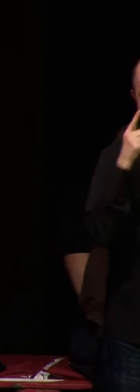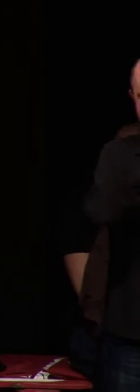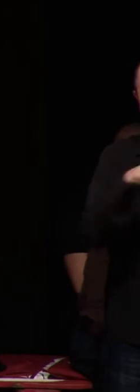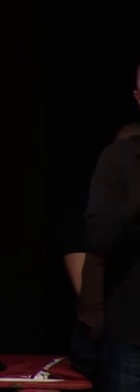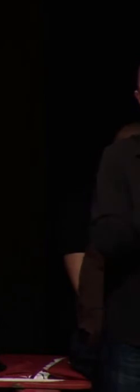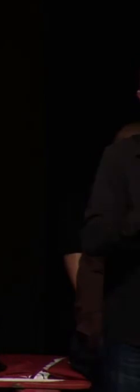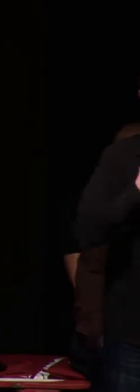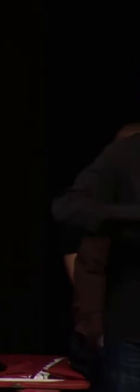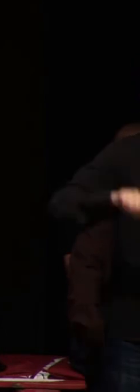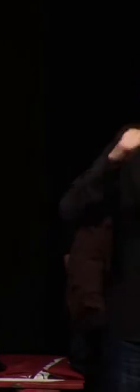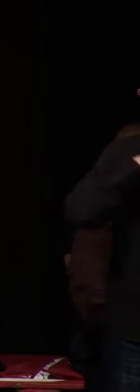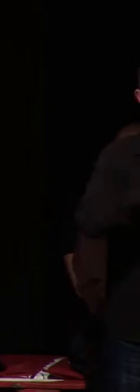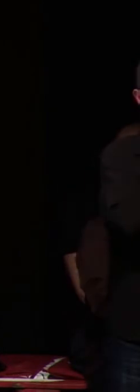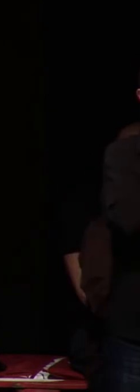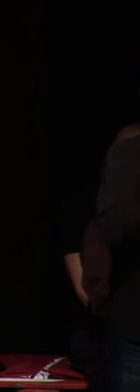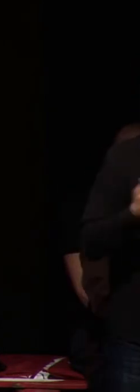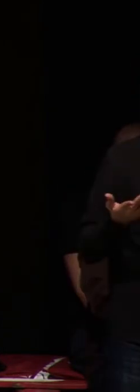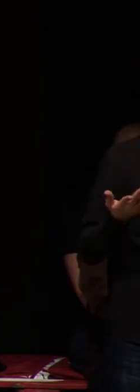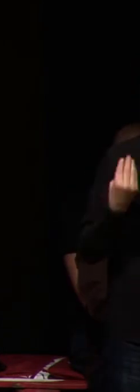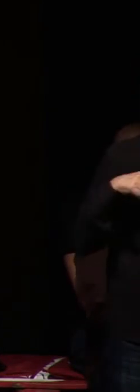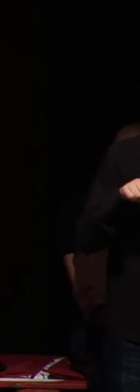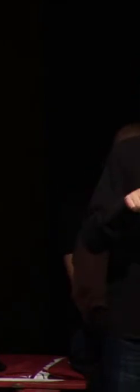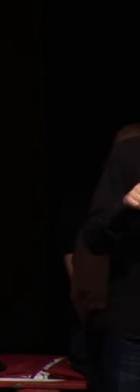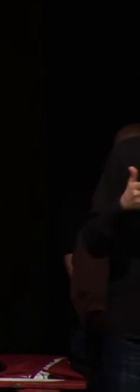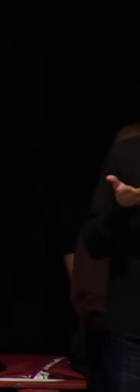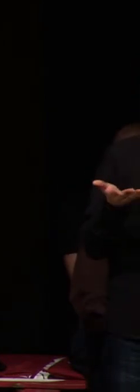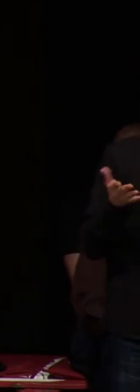una intervenció quirúrgica. Això és,